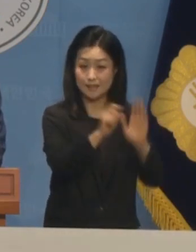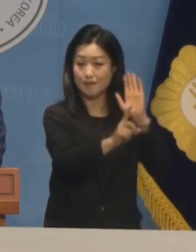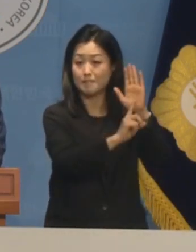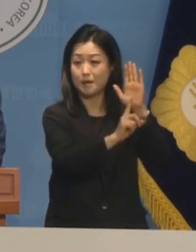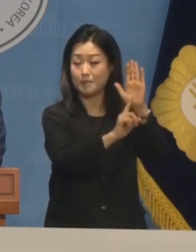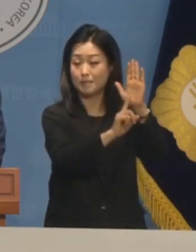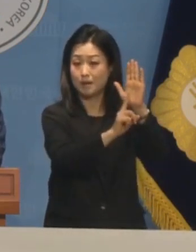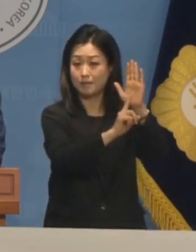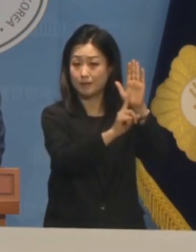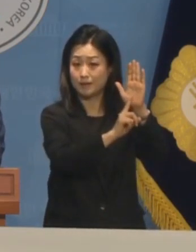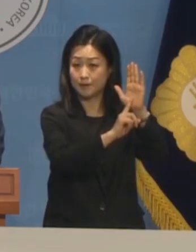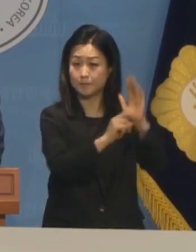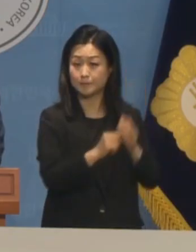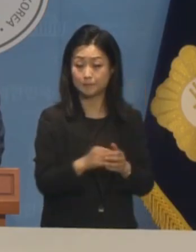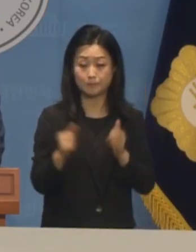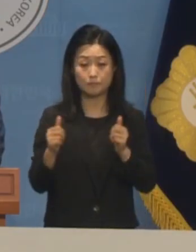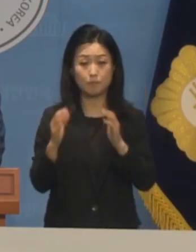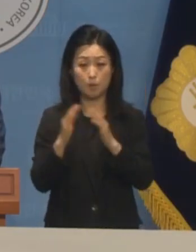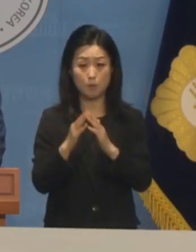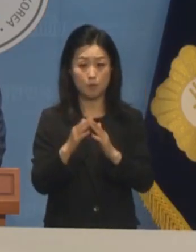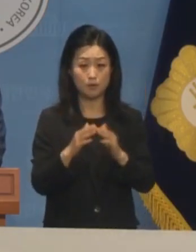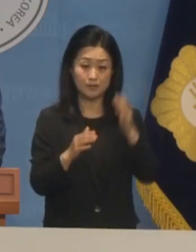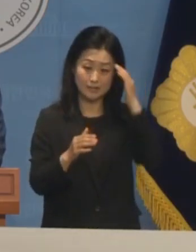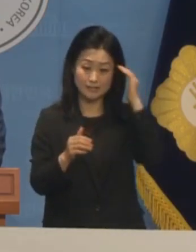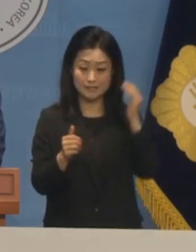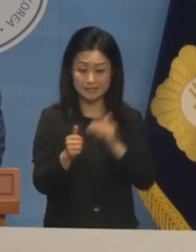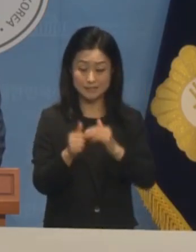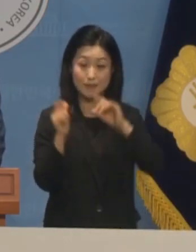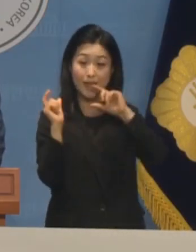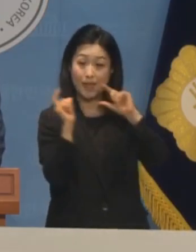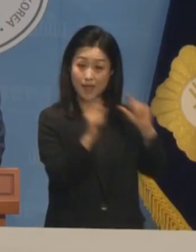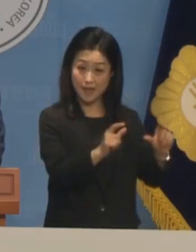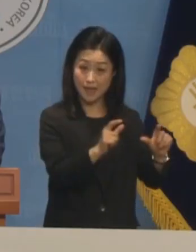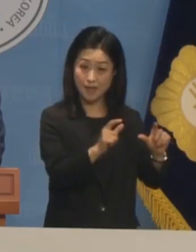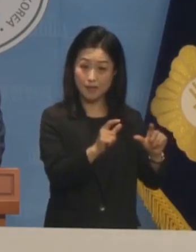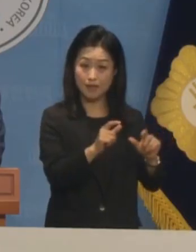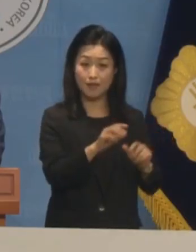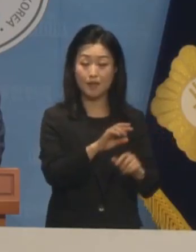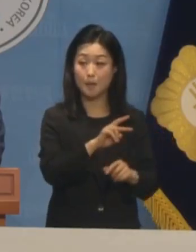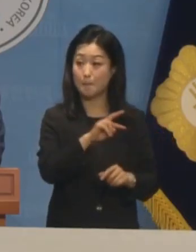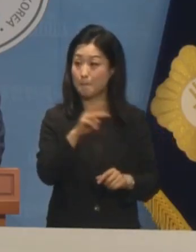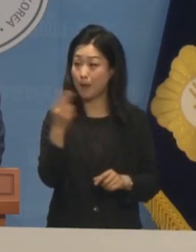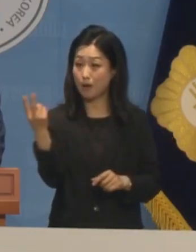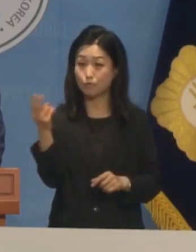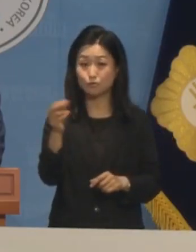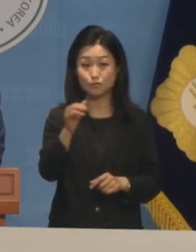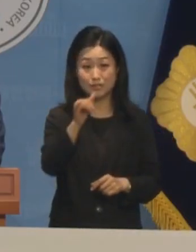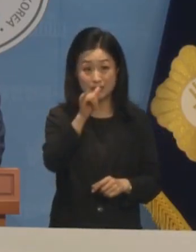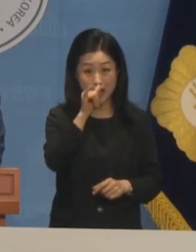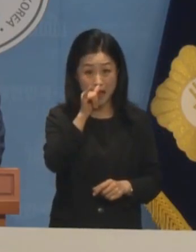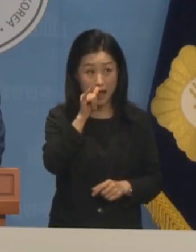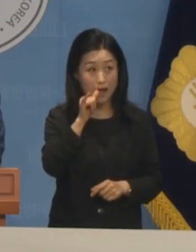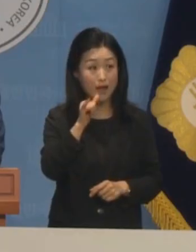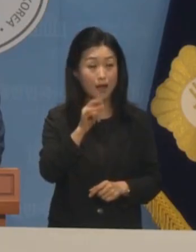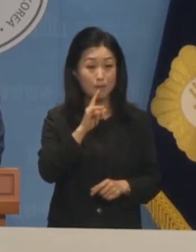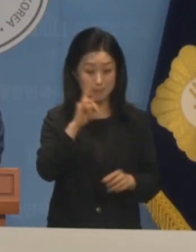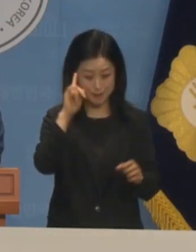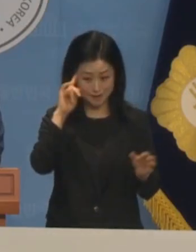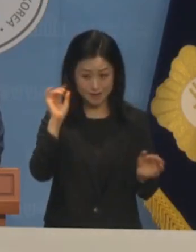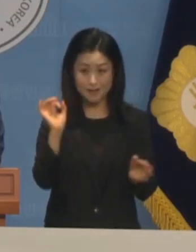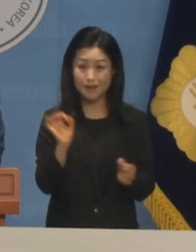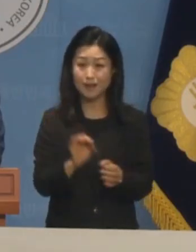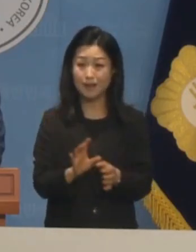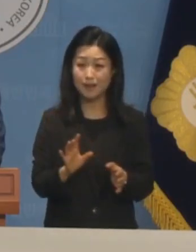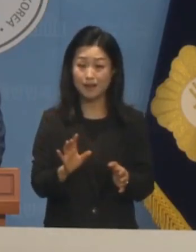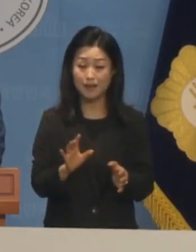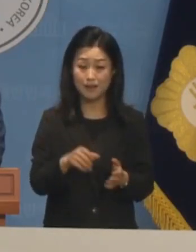침해에 대해서 법원이 침해라는 판정을 뒤바꾸는 상식적으로 납득할 수 없는 그런